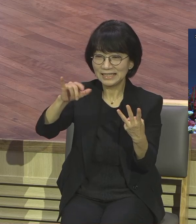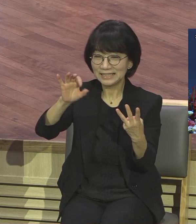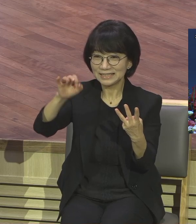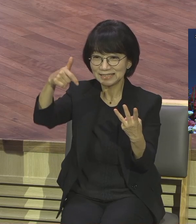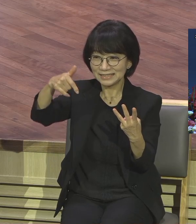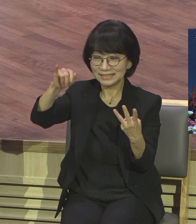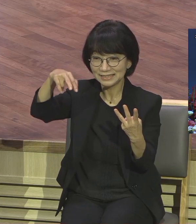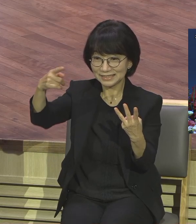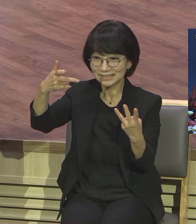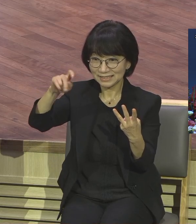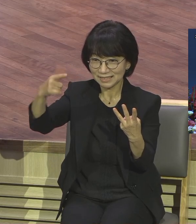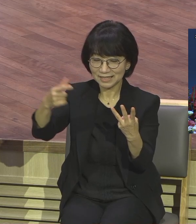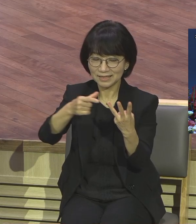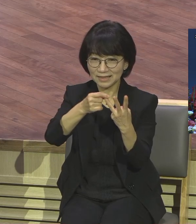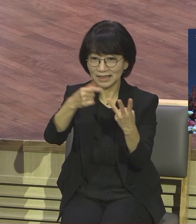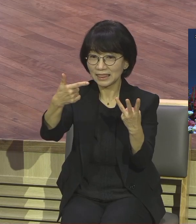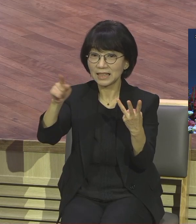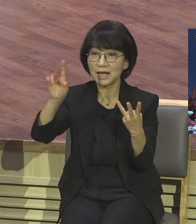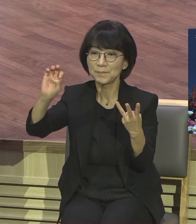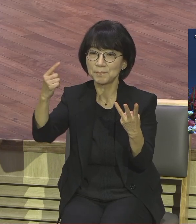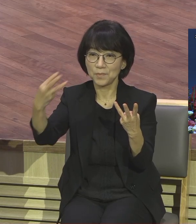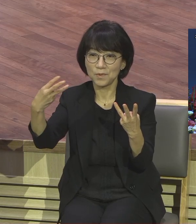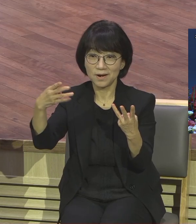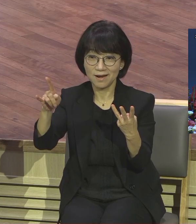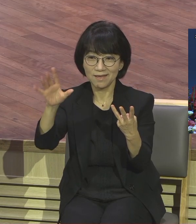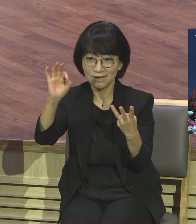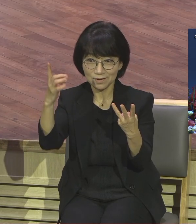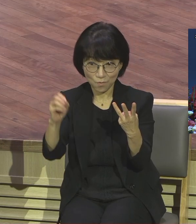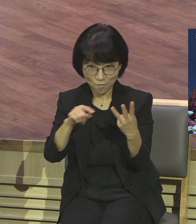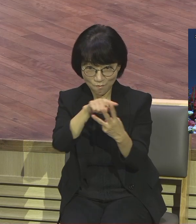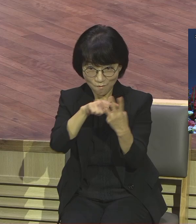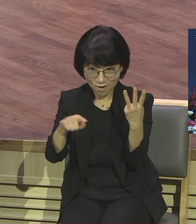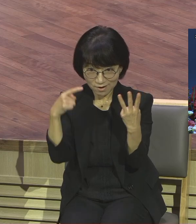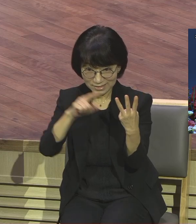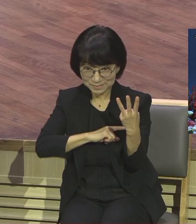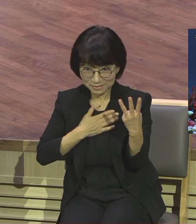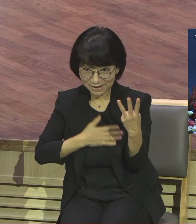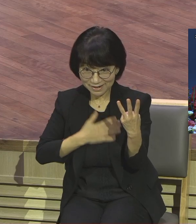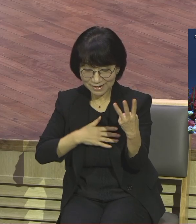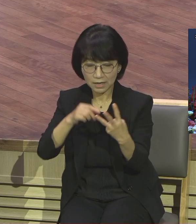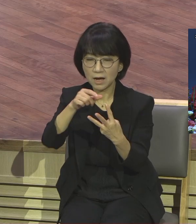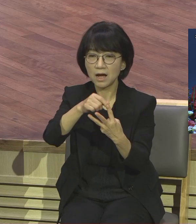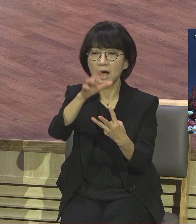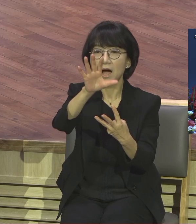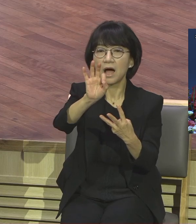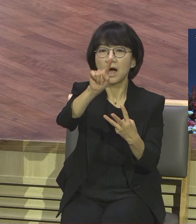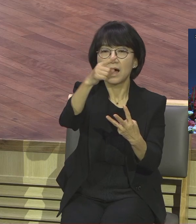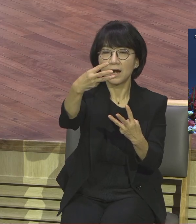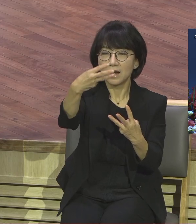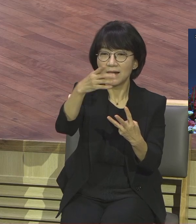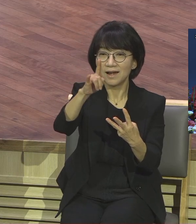이 나폴레옹 이세 영웅이 있습니다. 알렉산더는 약간